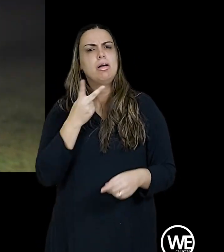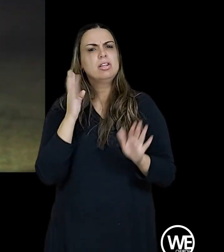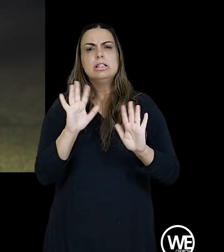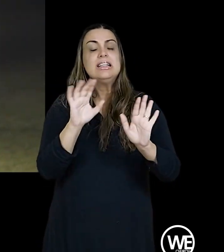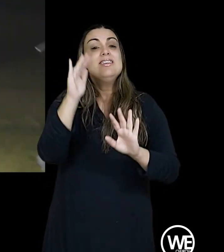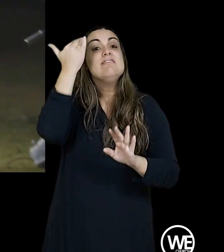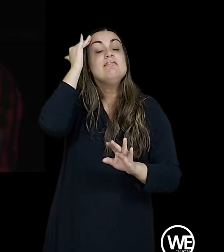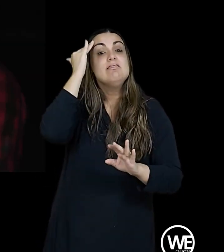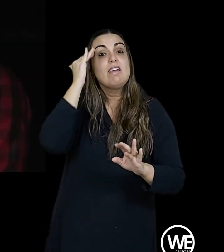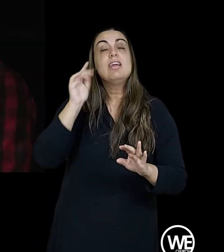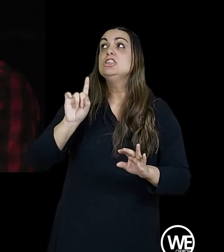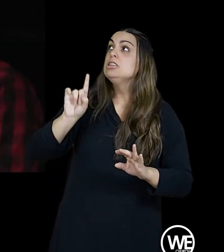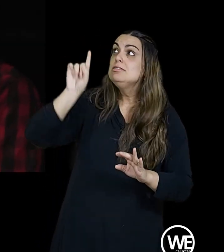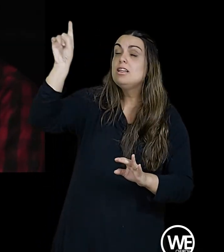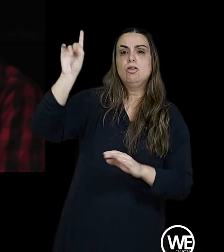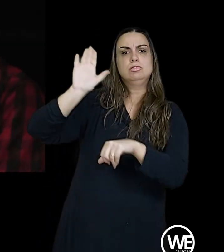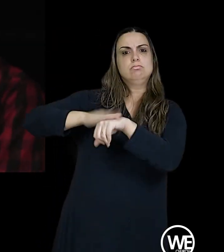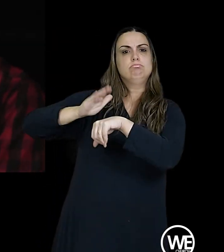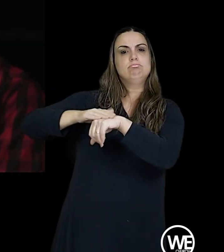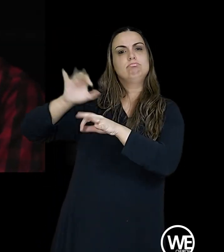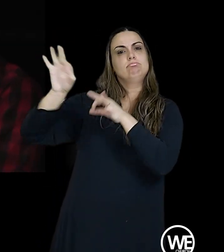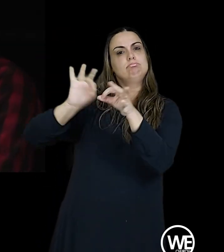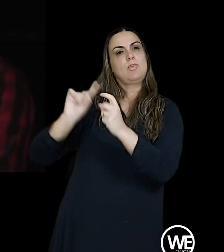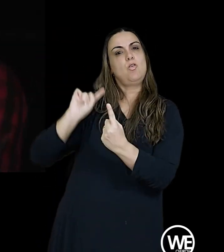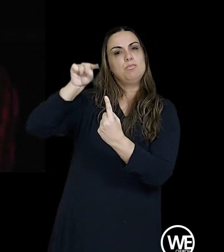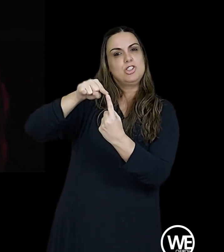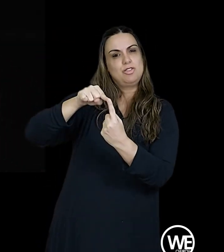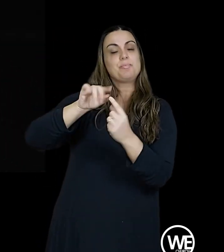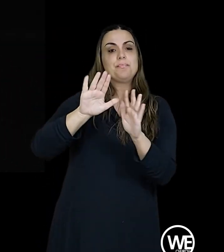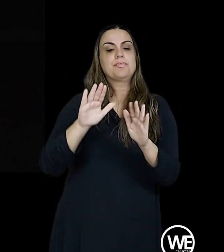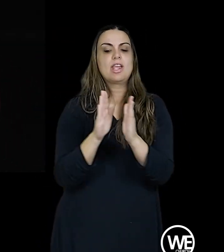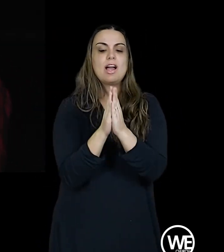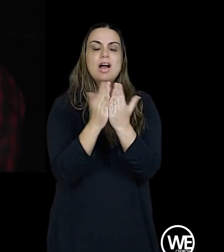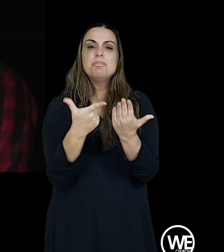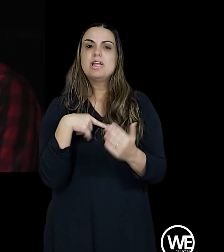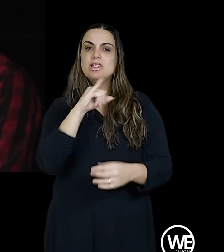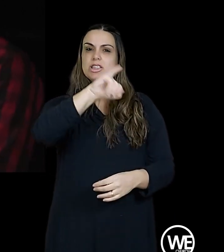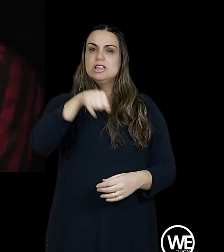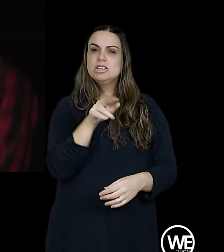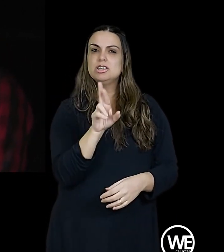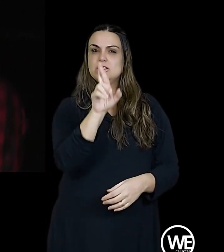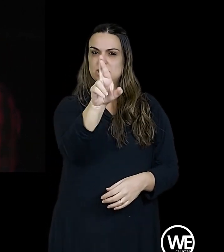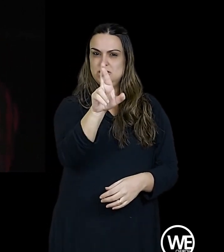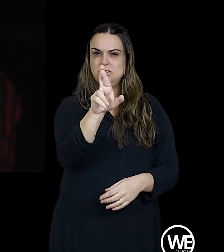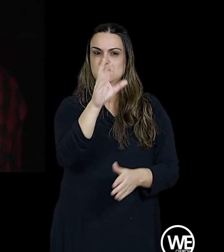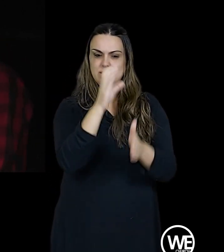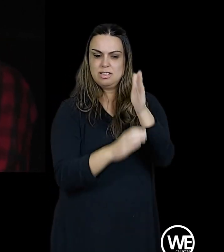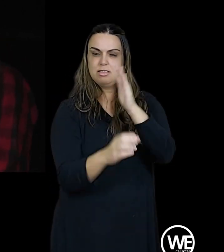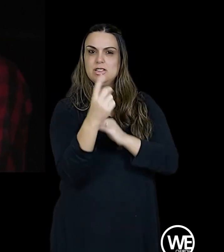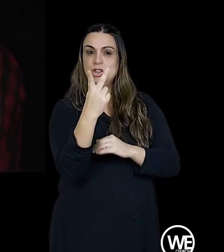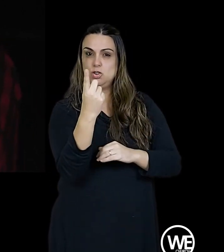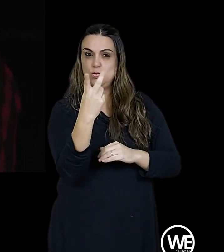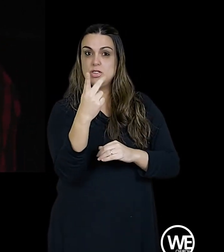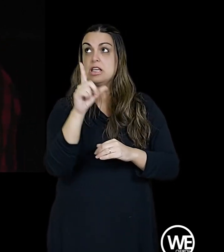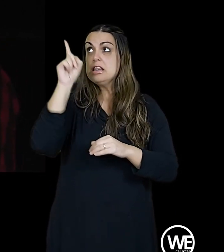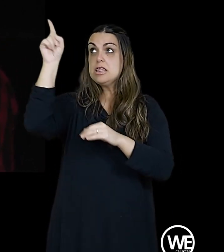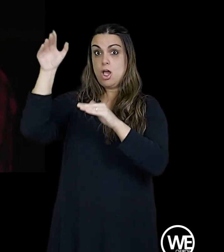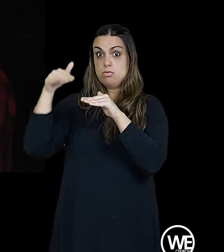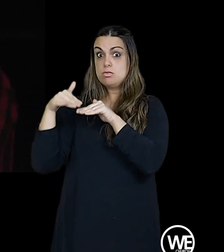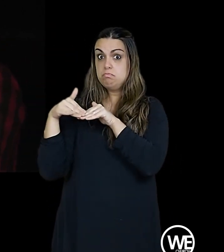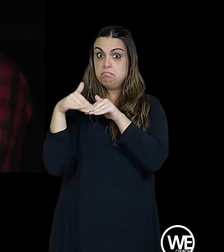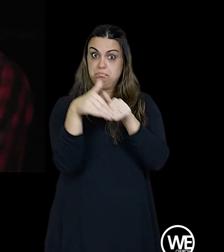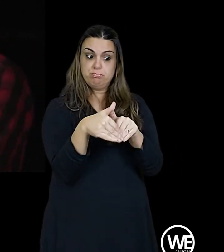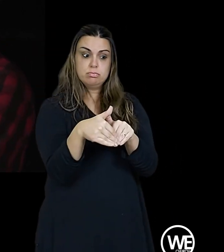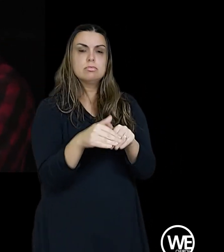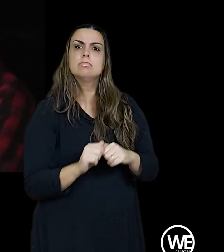Eu queria citar um texto de Jeremias. Jeremias fala em Jeremias 12, ele vai um questionamento de Deus, para ele.